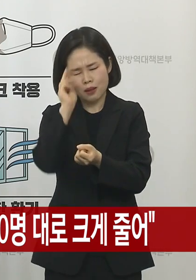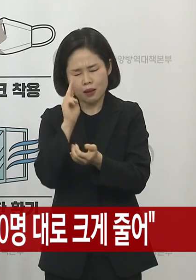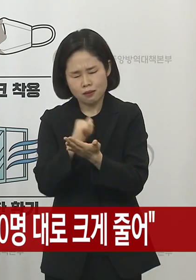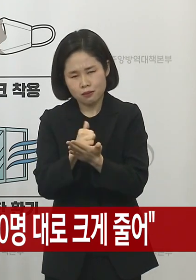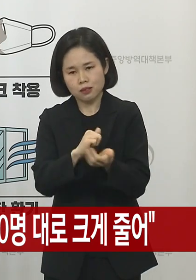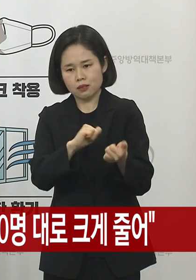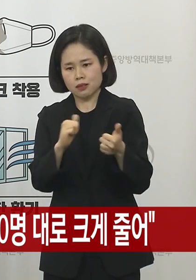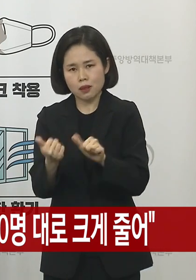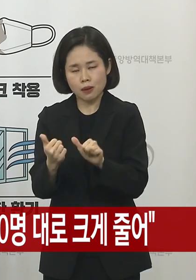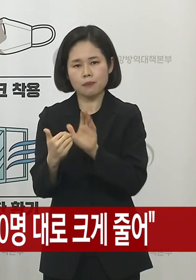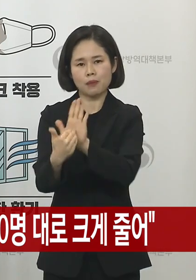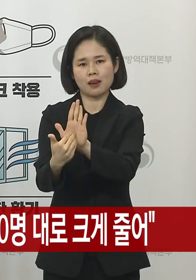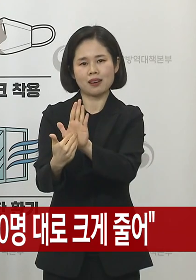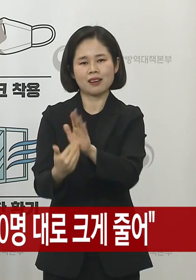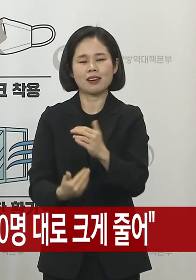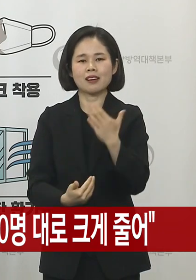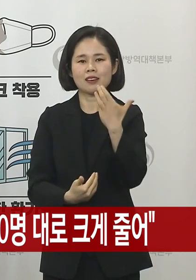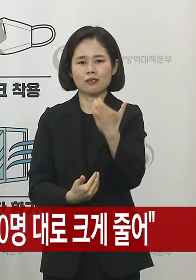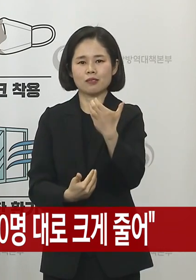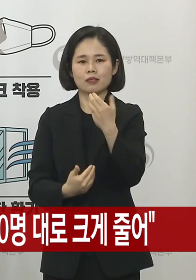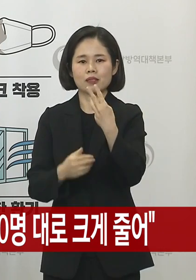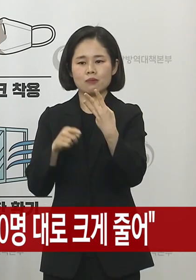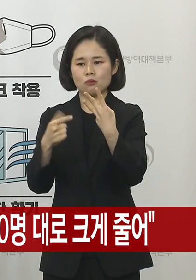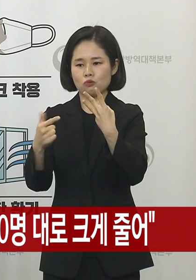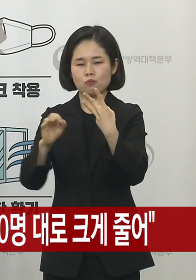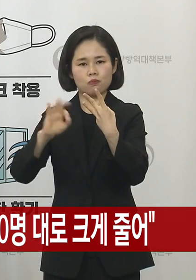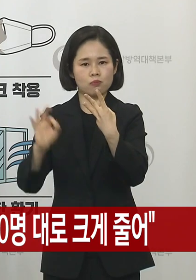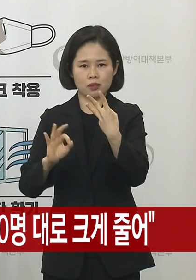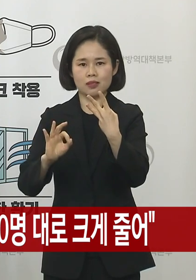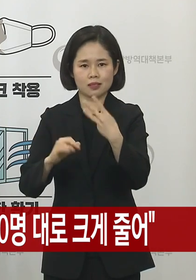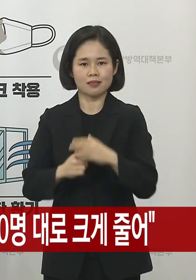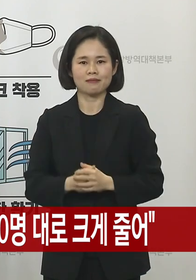위험이 93.6% 낮게 나타났습니다.